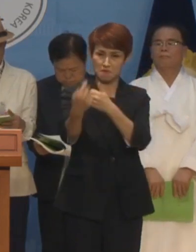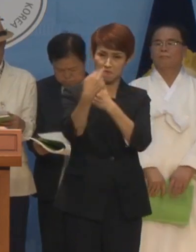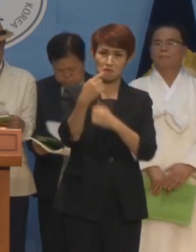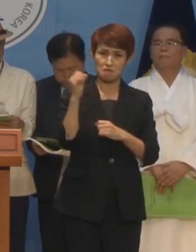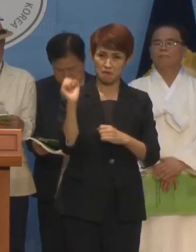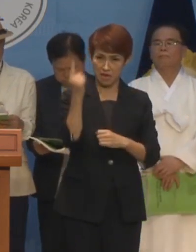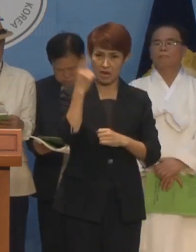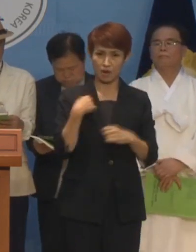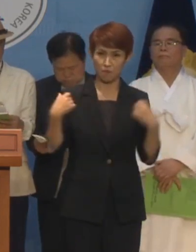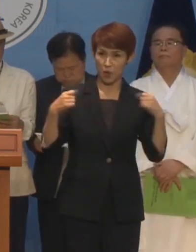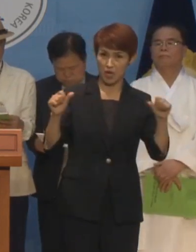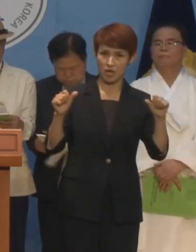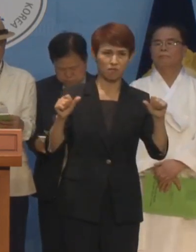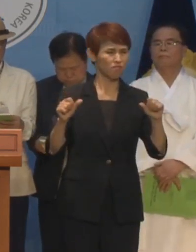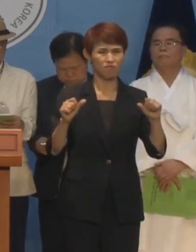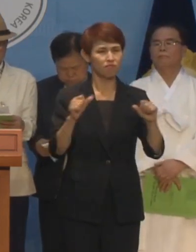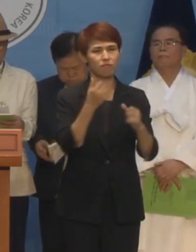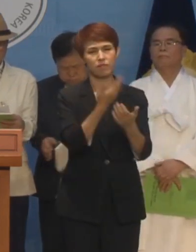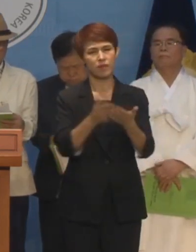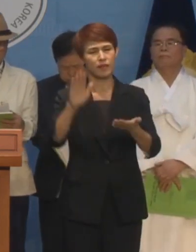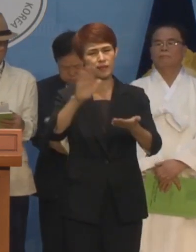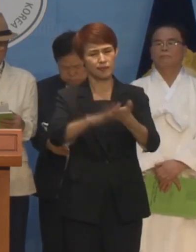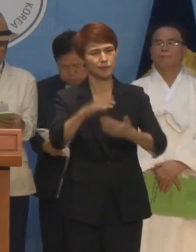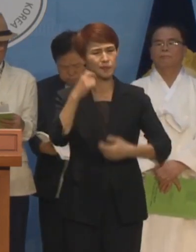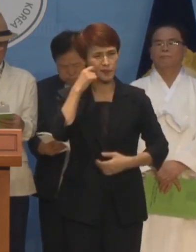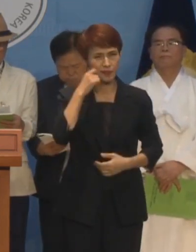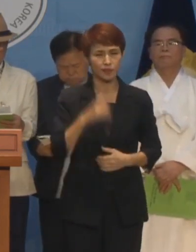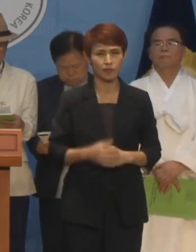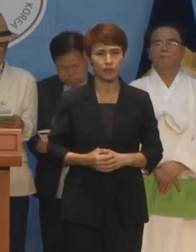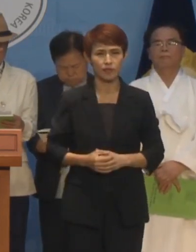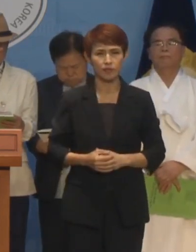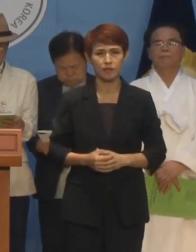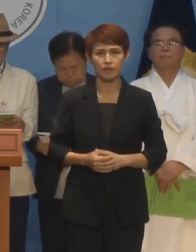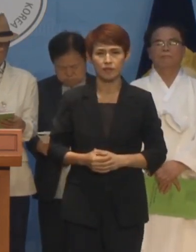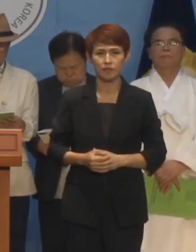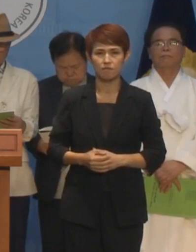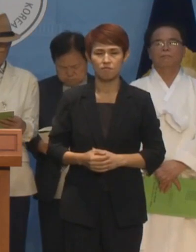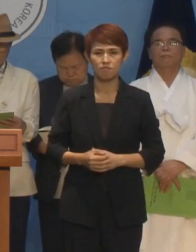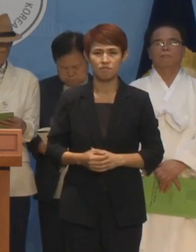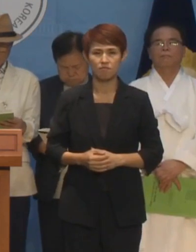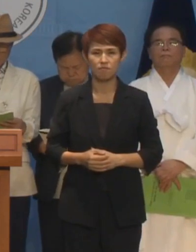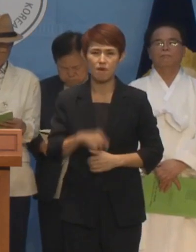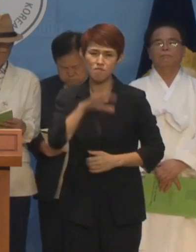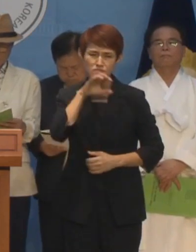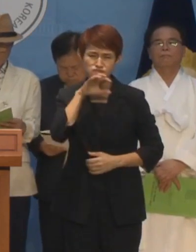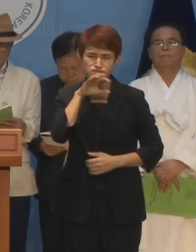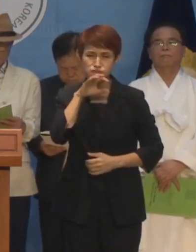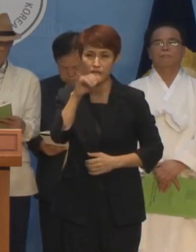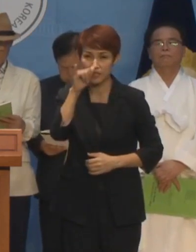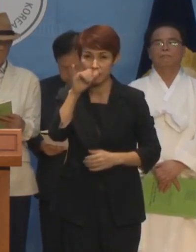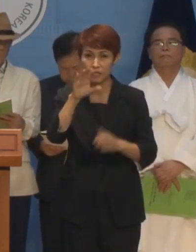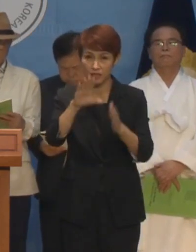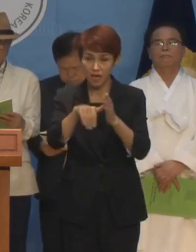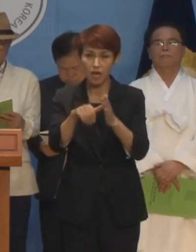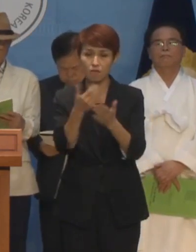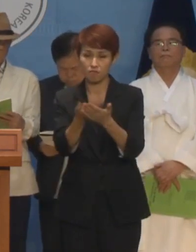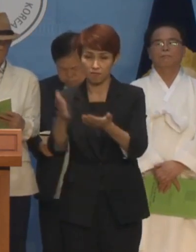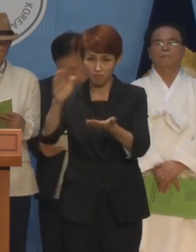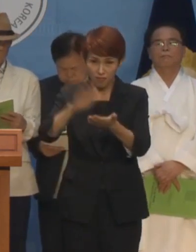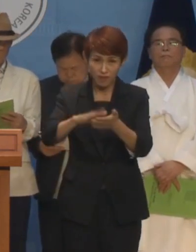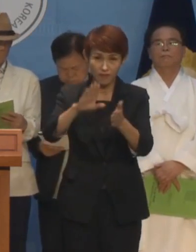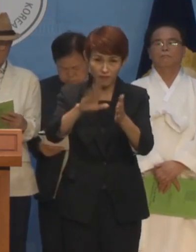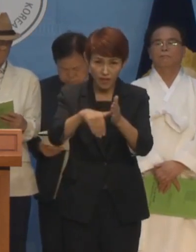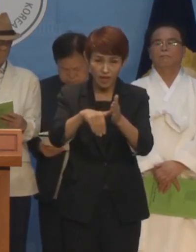이유라면 개혁은 못한다. 개혁 대상이 반발하고 개혁이 이루어질 경우 손해를 보거나